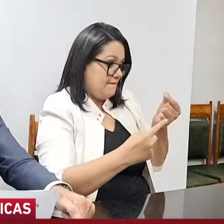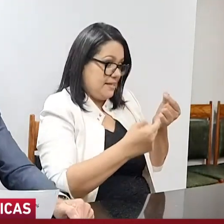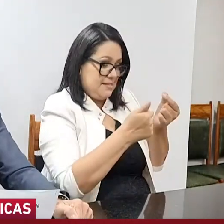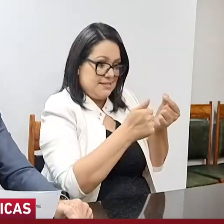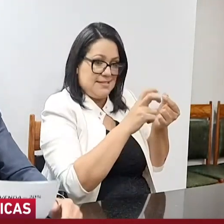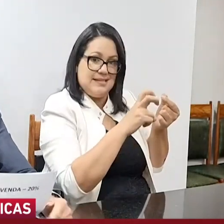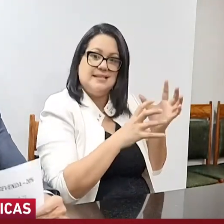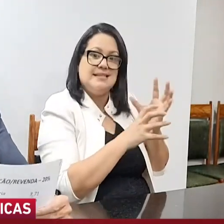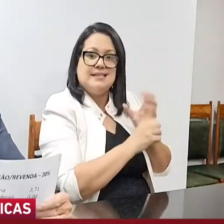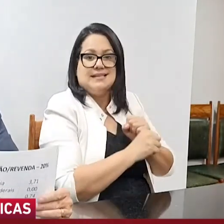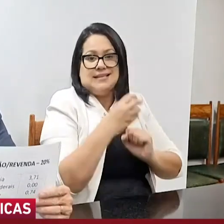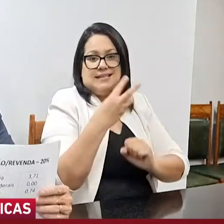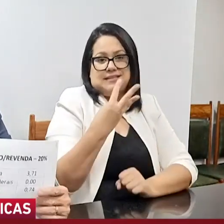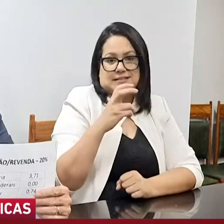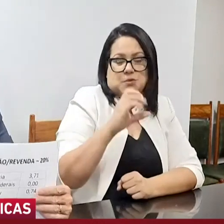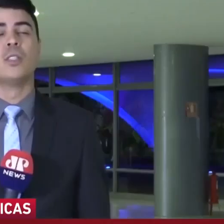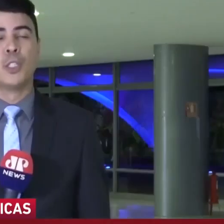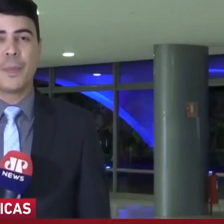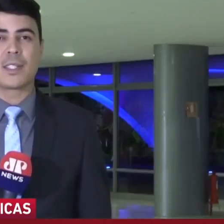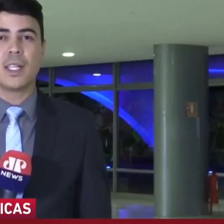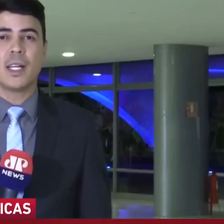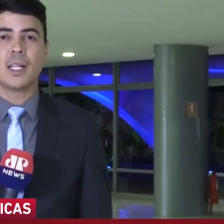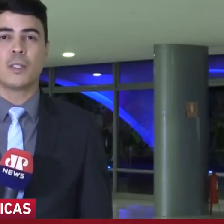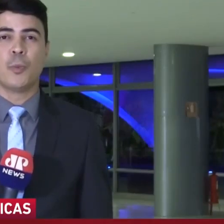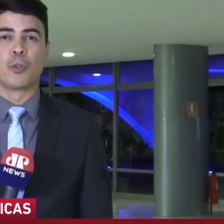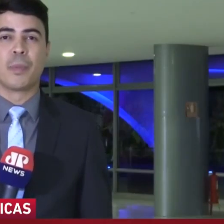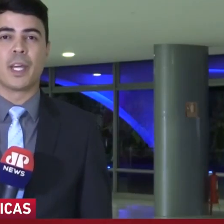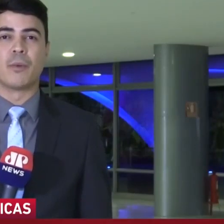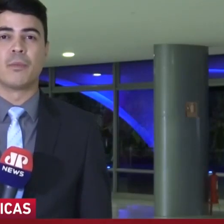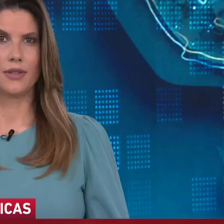baixou na refinaria 35 centavos. De Brasília, o Bruno Pinheiro.